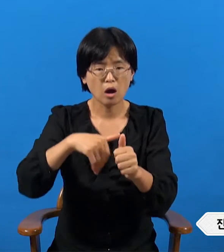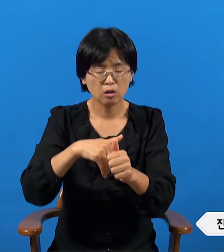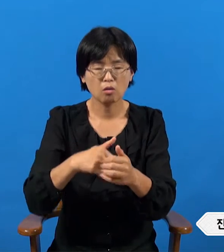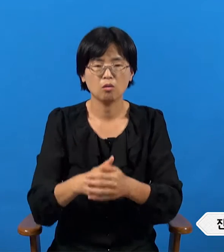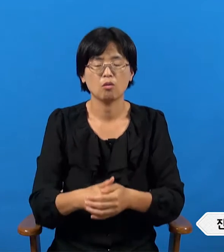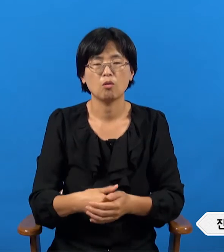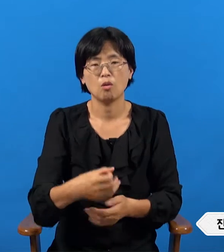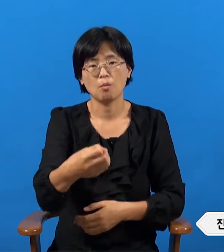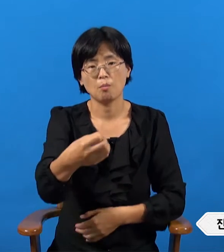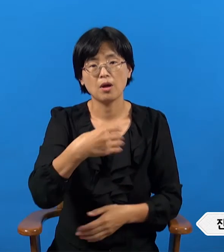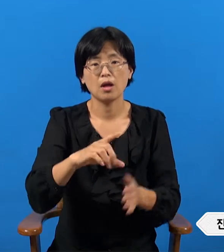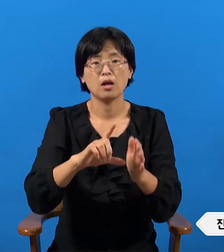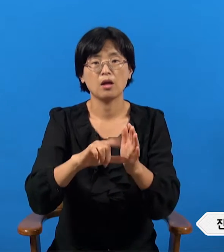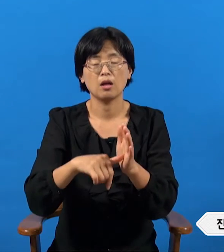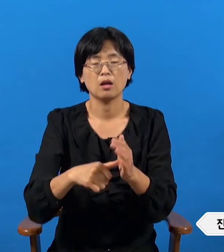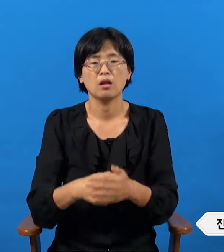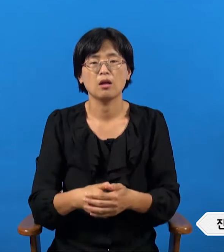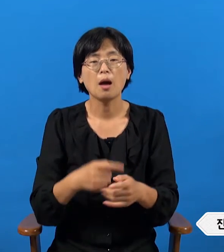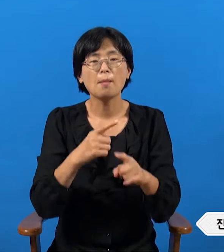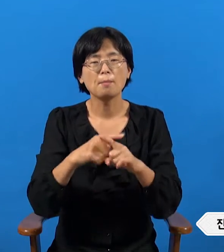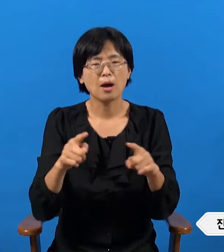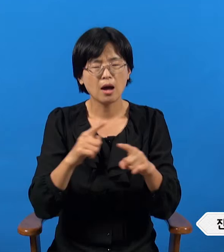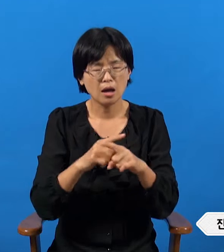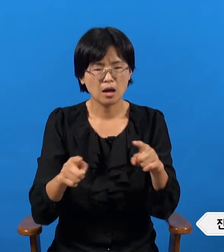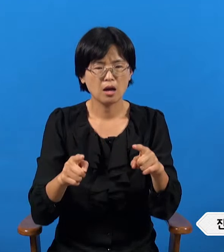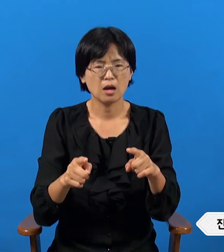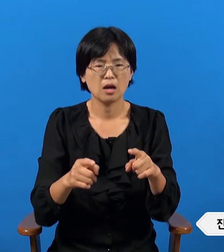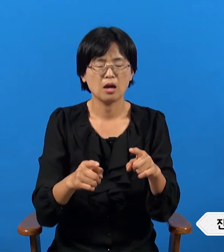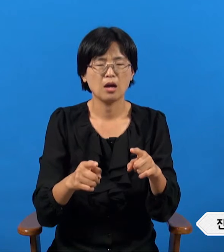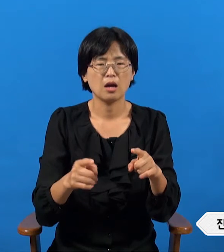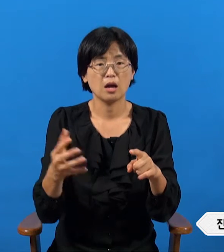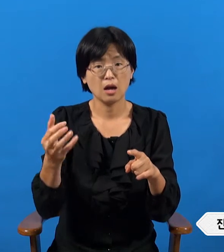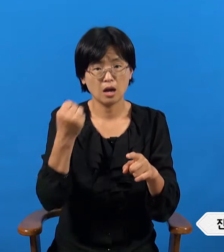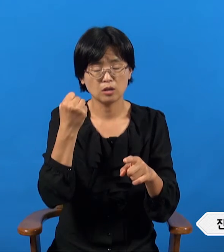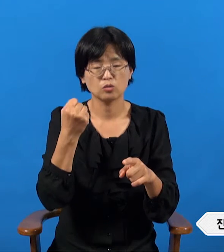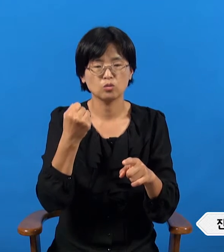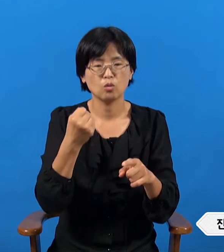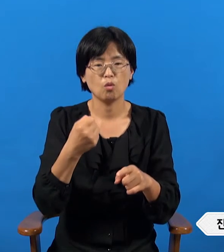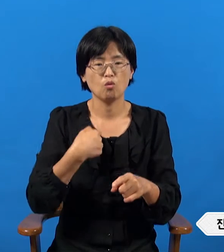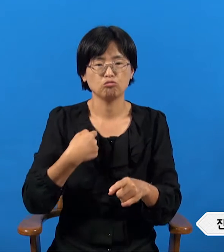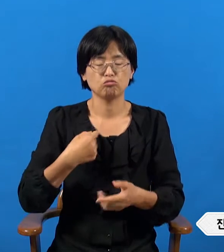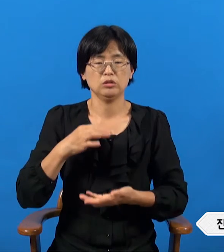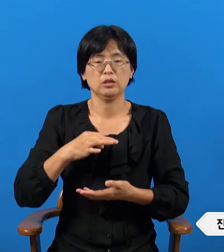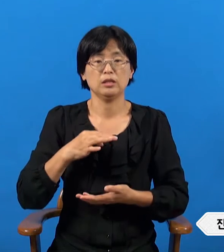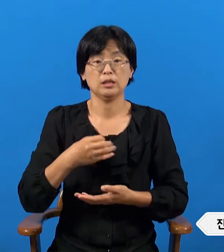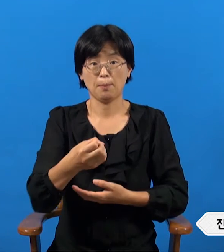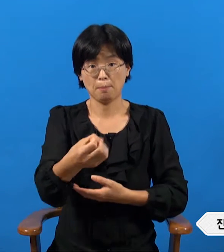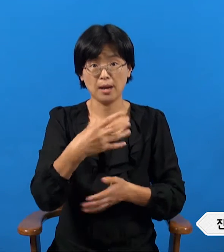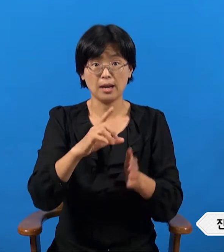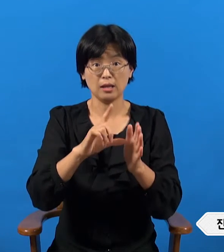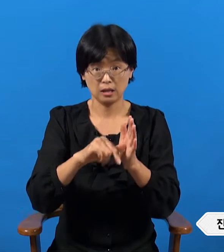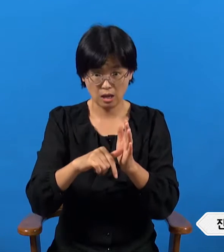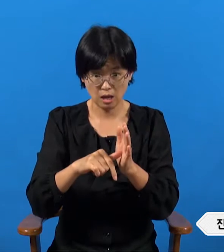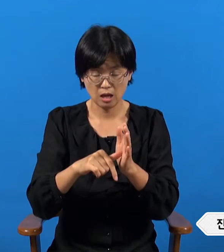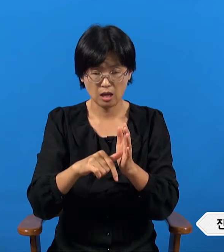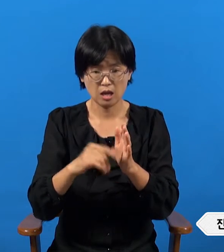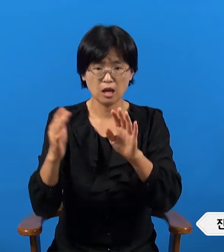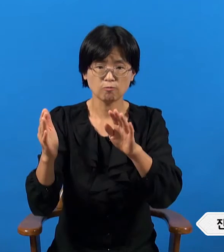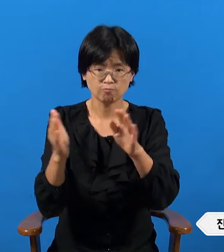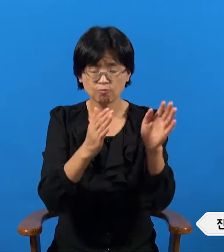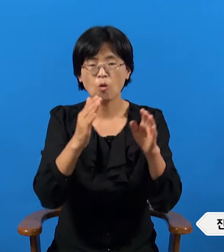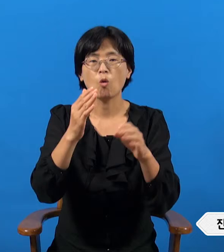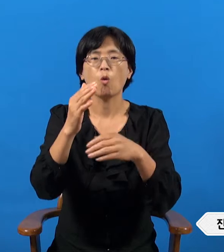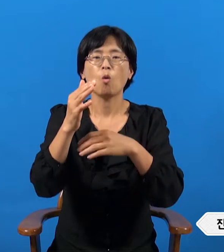환경이, 그 누가 우리를 향해서 어떤 판단과 평가로 우리의 가치를 이야기한다 할지라도 오늘